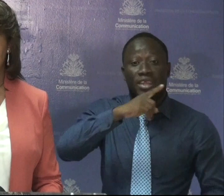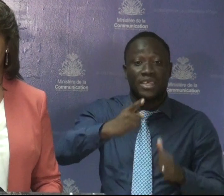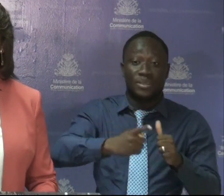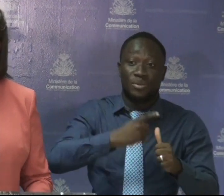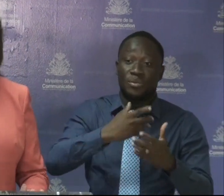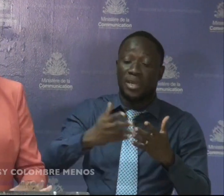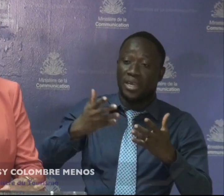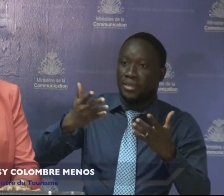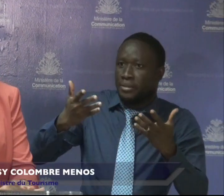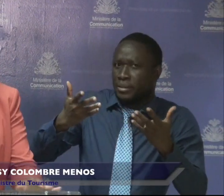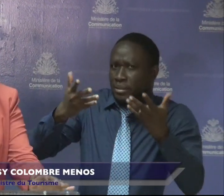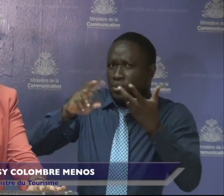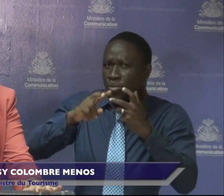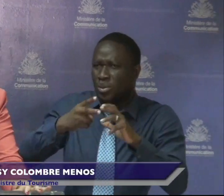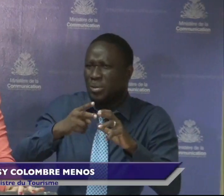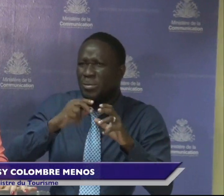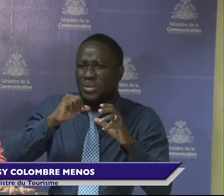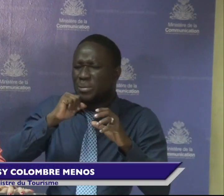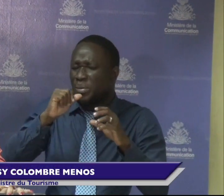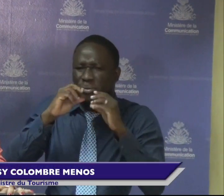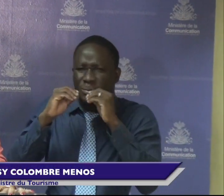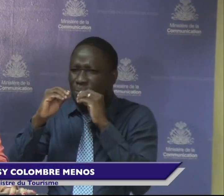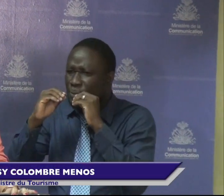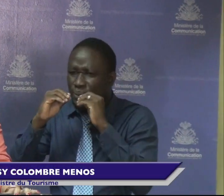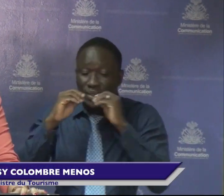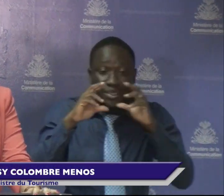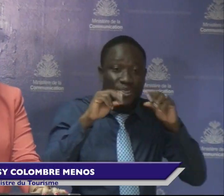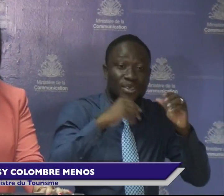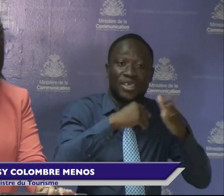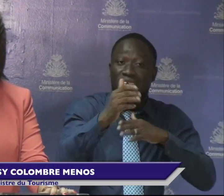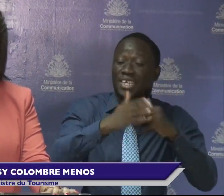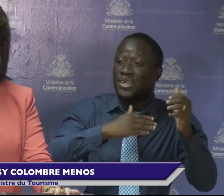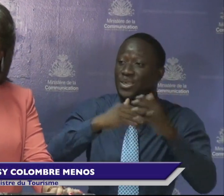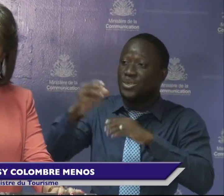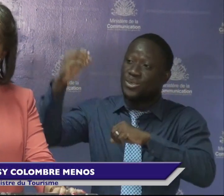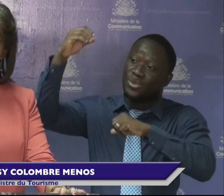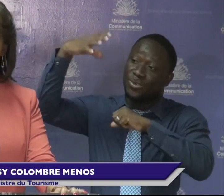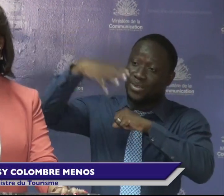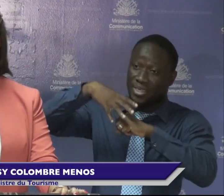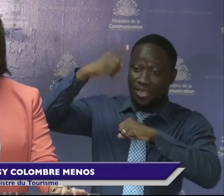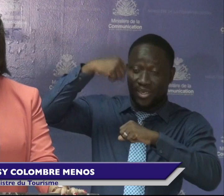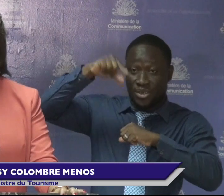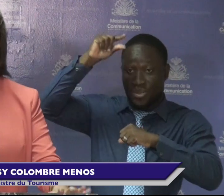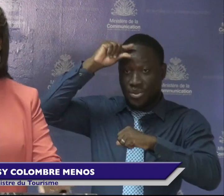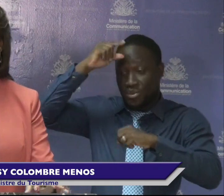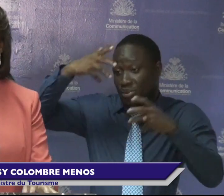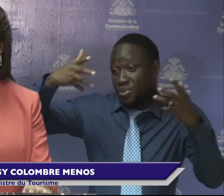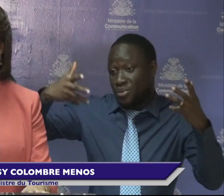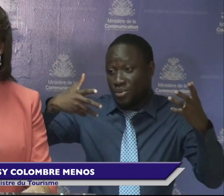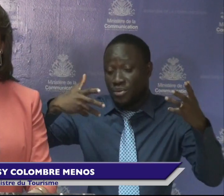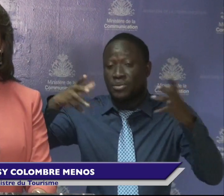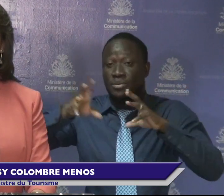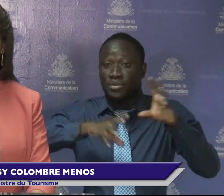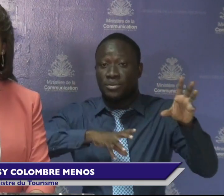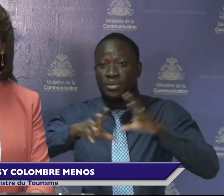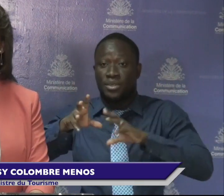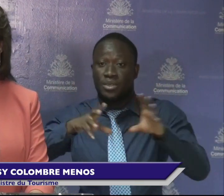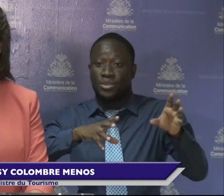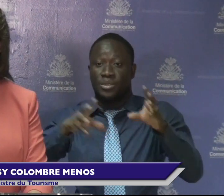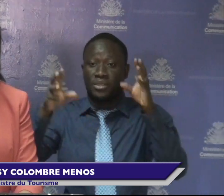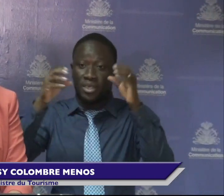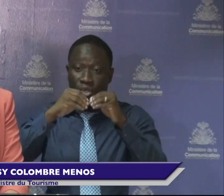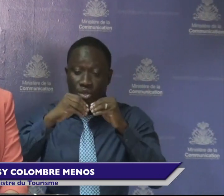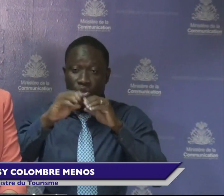bagages qui dérangent nous. Et ce n'est pas plein, il y en a plein parce que moi, je dis que quel que soit le conseil de gouvernement ou des ministres que nous gagnons, c'est le